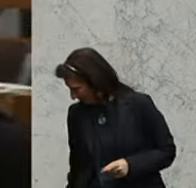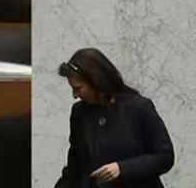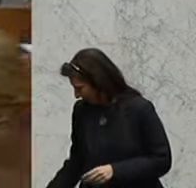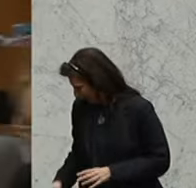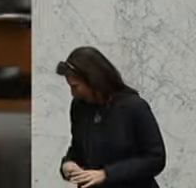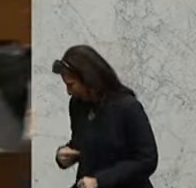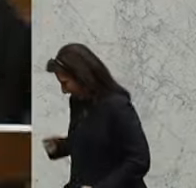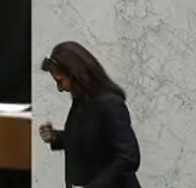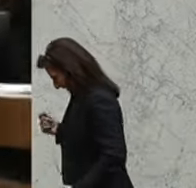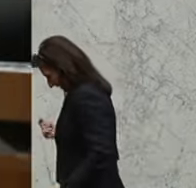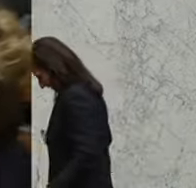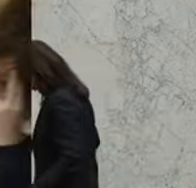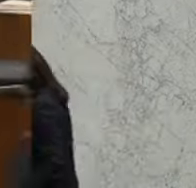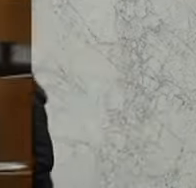Pardon, von den Grünen natürlich.